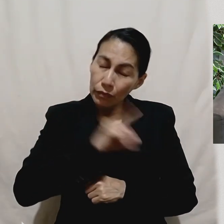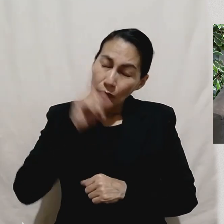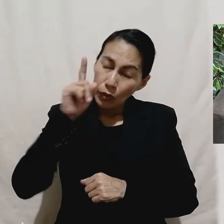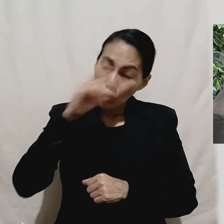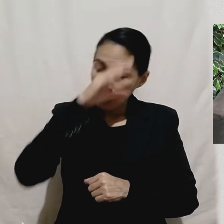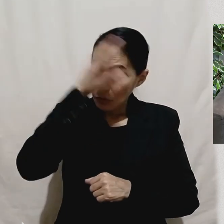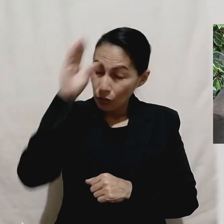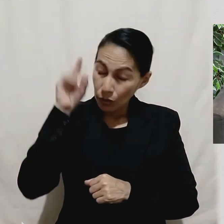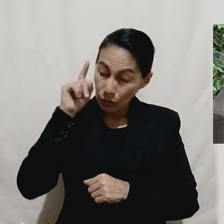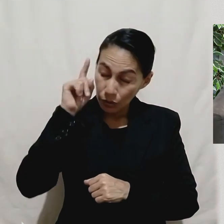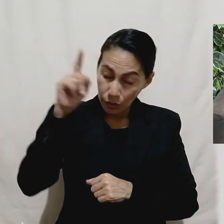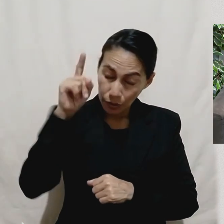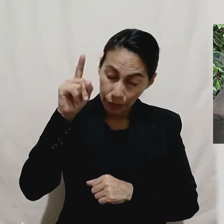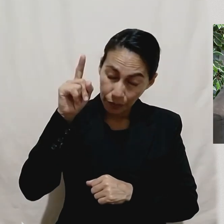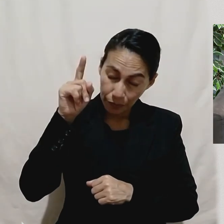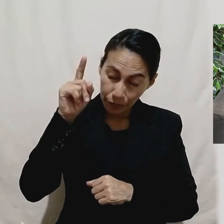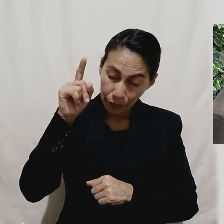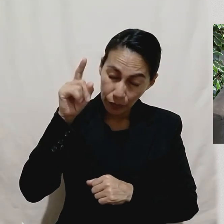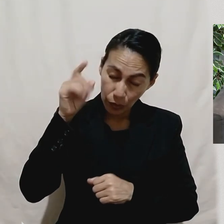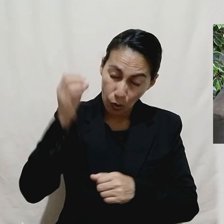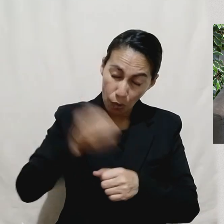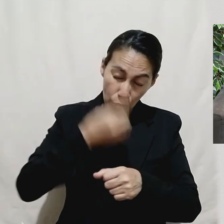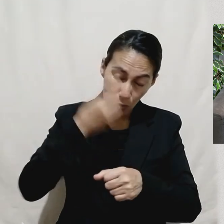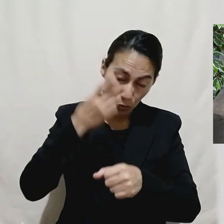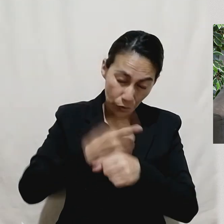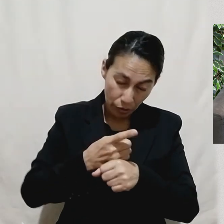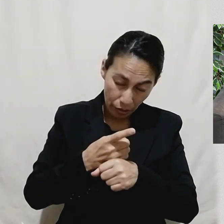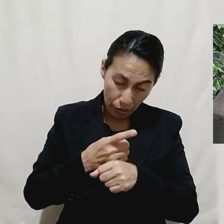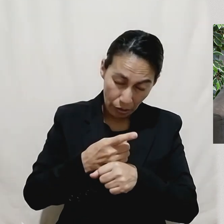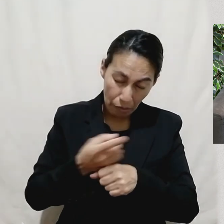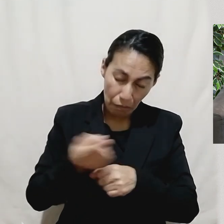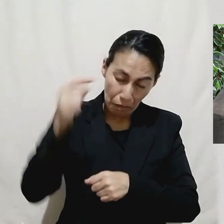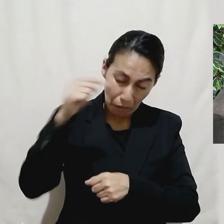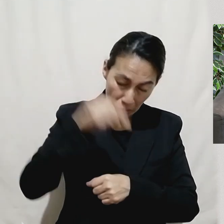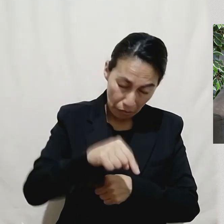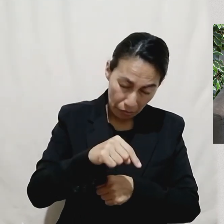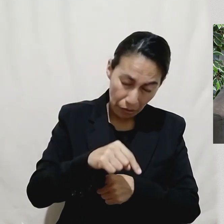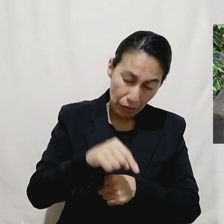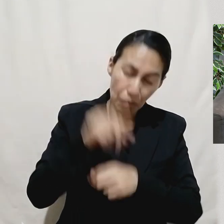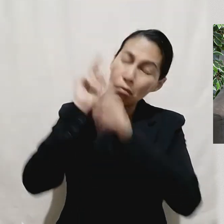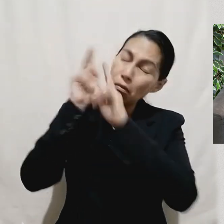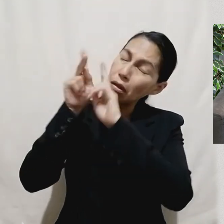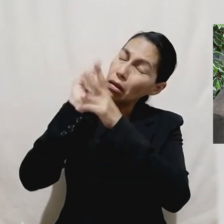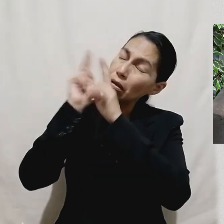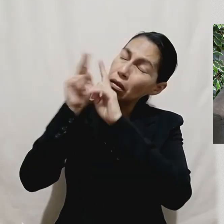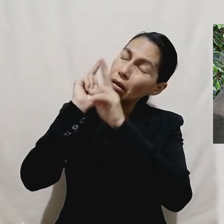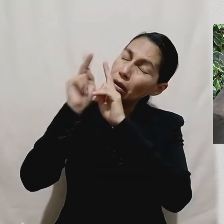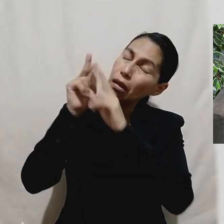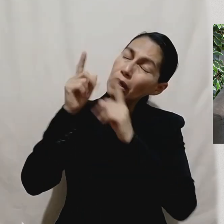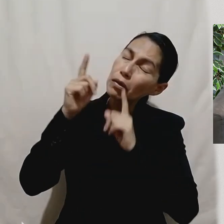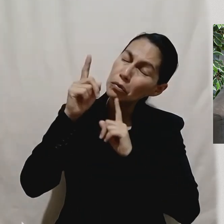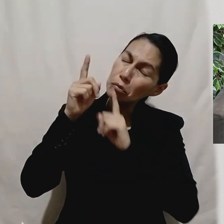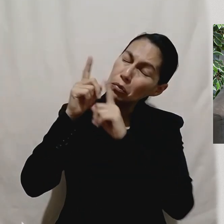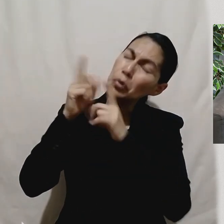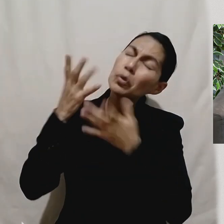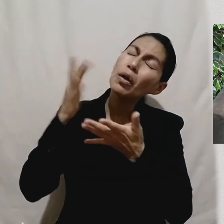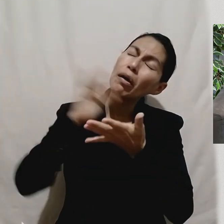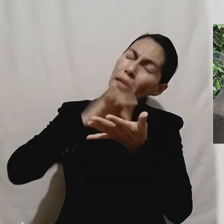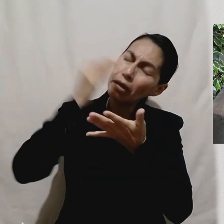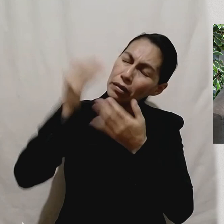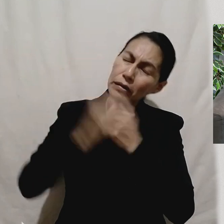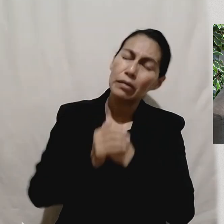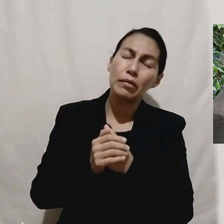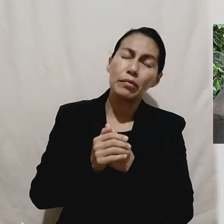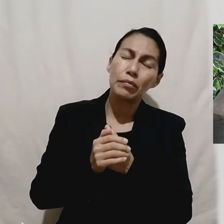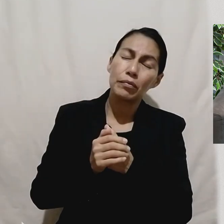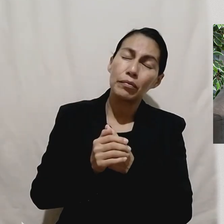señor muchas gracias porque nos das la oportunidad de estar aquí porque podemos platicar contigo gracias por la oportunidad que nos